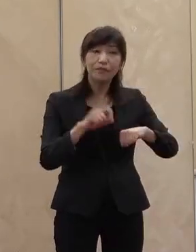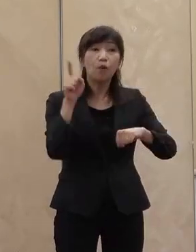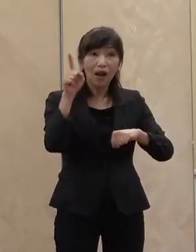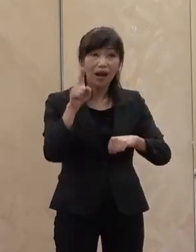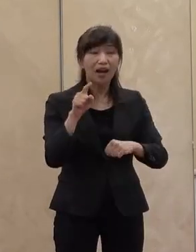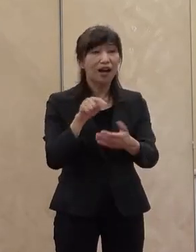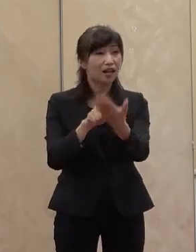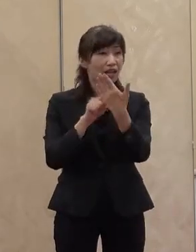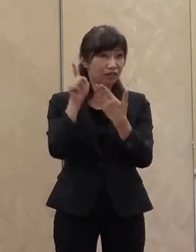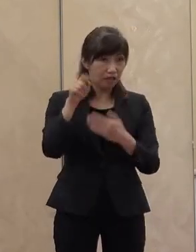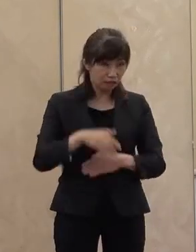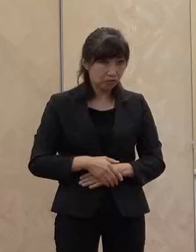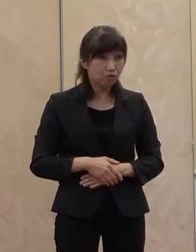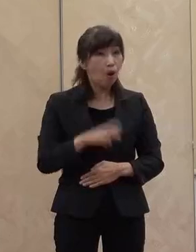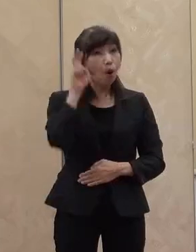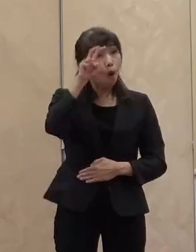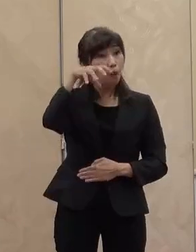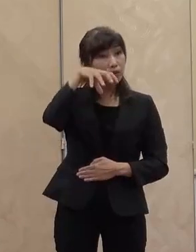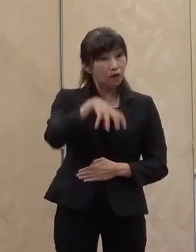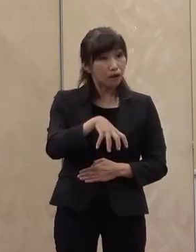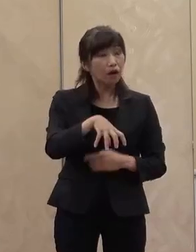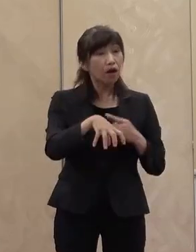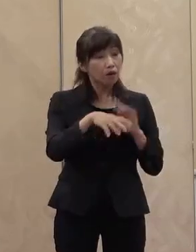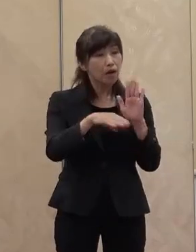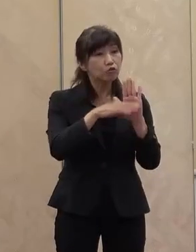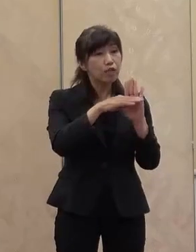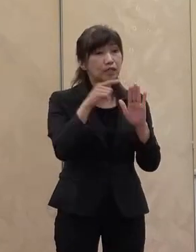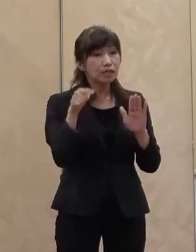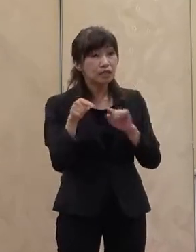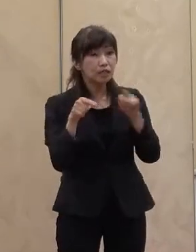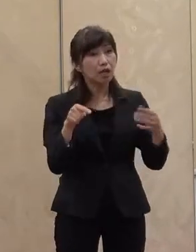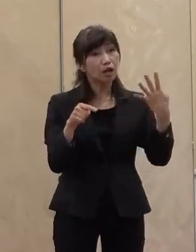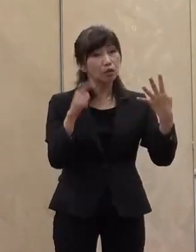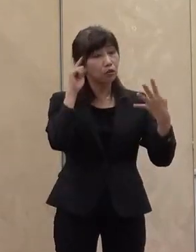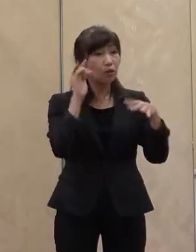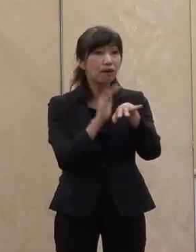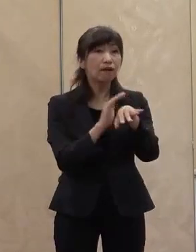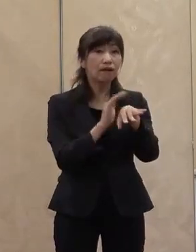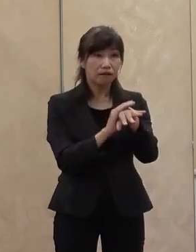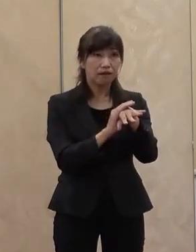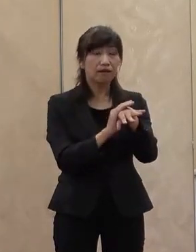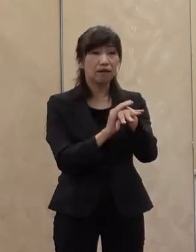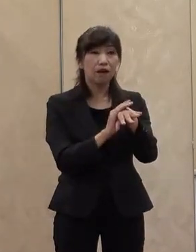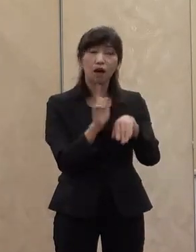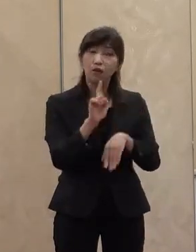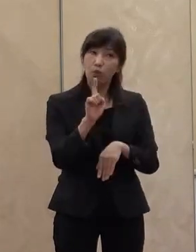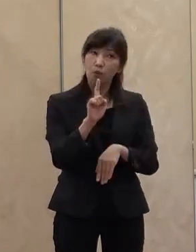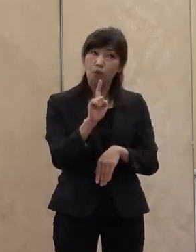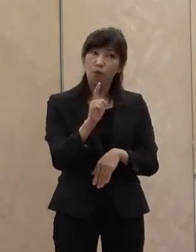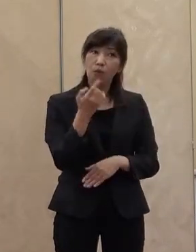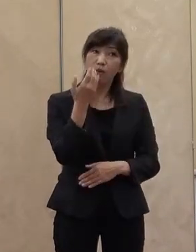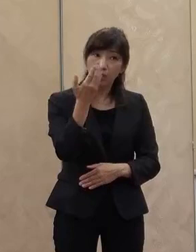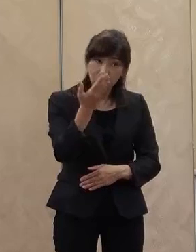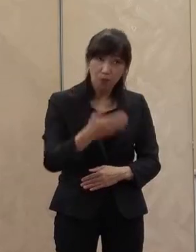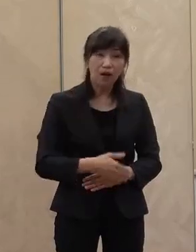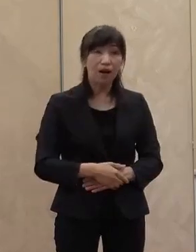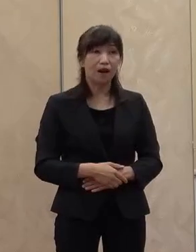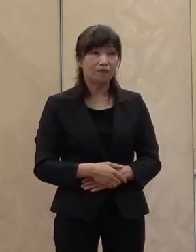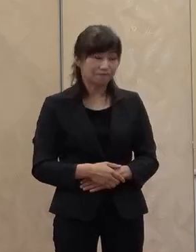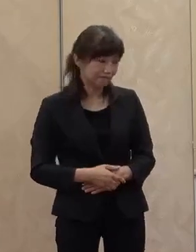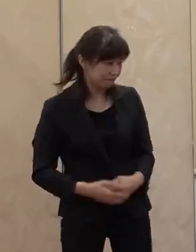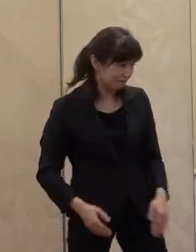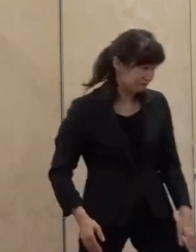はこのステージ1から4の分類であると、どの時点であるというふうにご認識あるようお考えでしょうか。